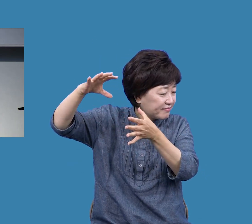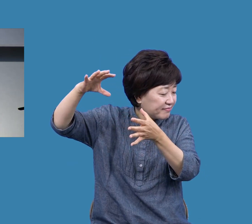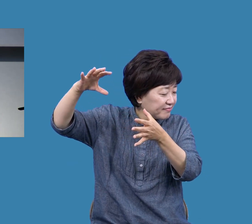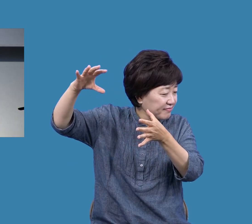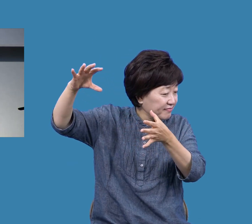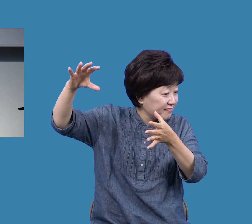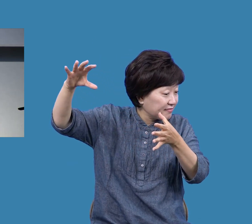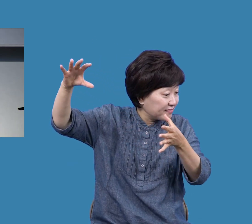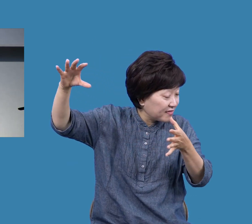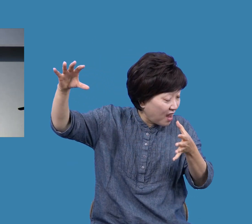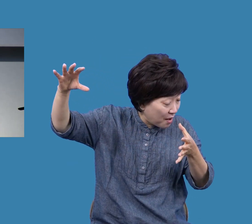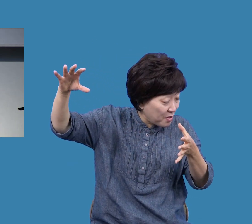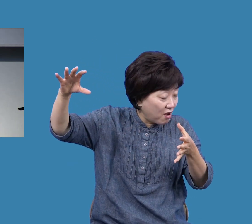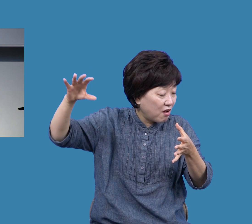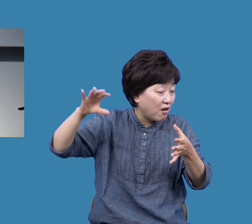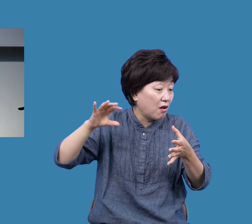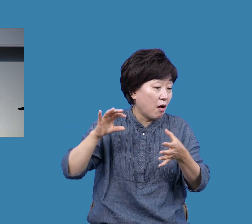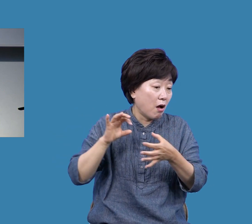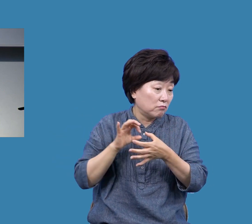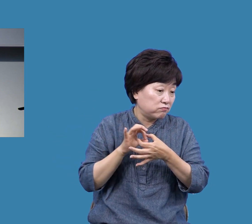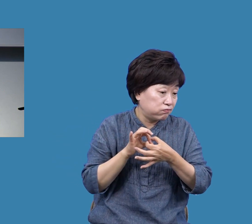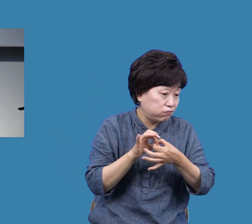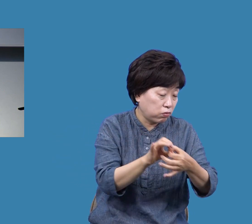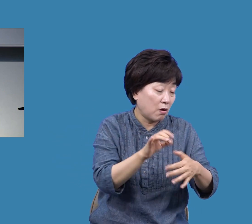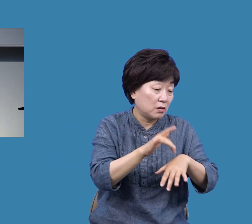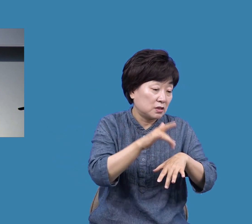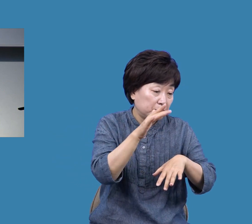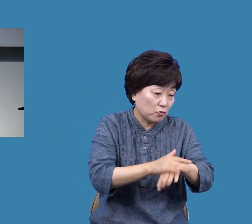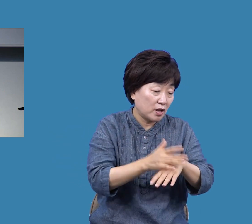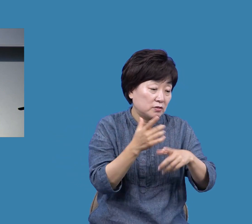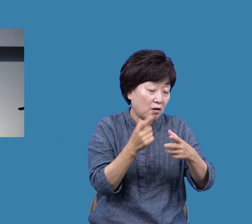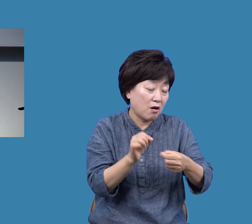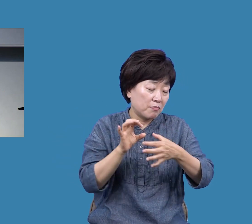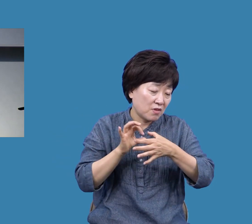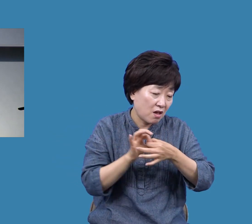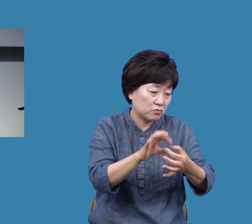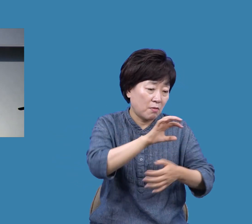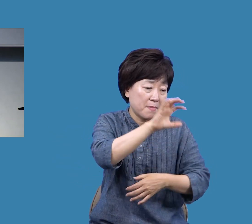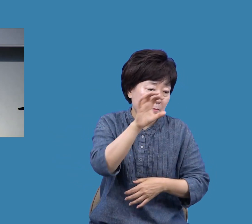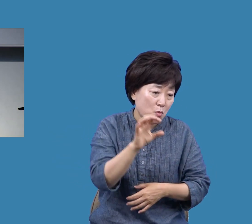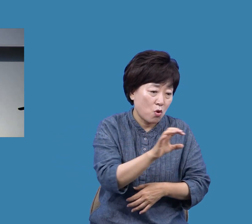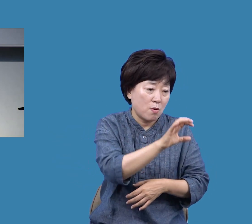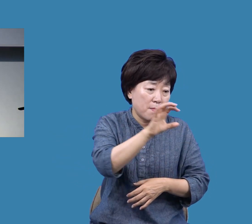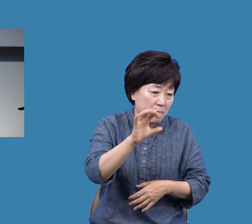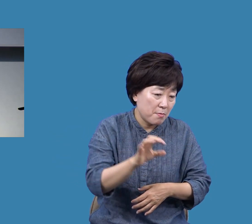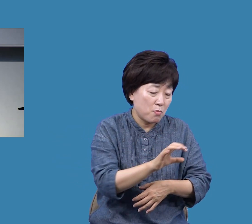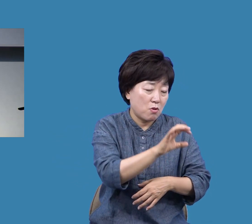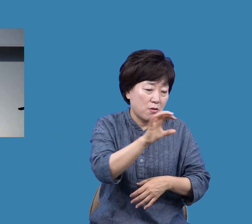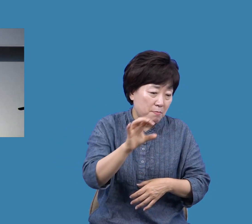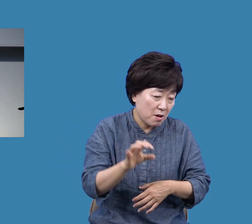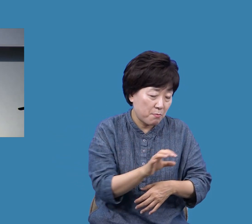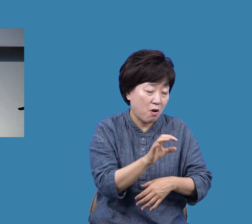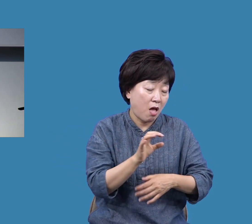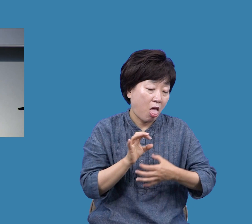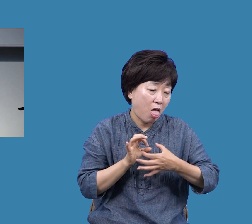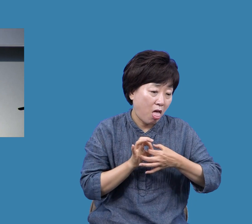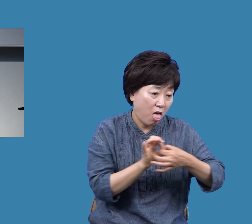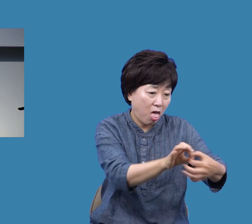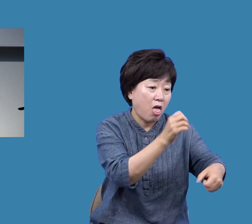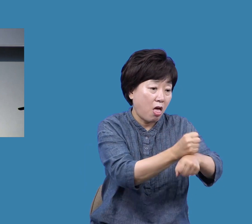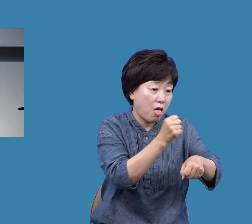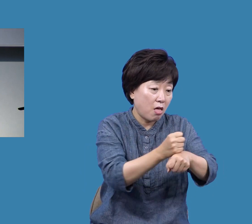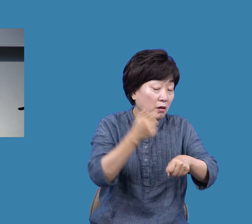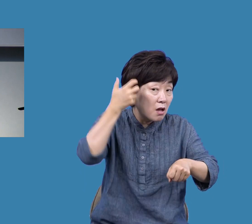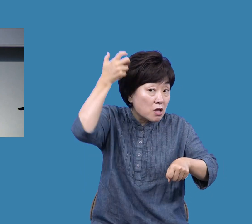있다 그랬지. 그래서 계속 가는 거예요. 계속 가는데 영적인 생명은 끊어져 있어. 그러니까 그 안에